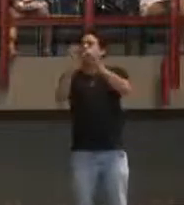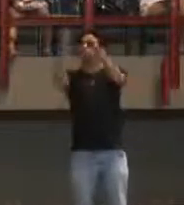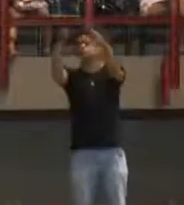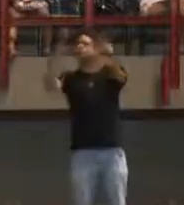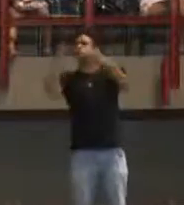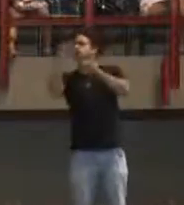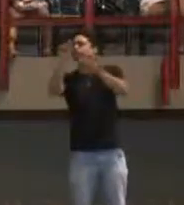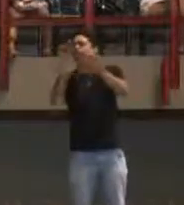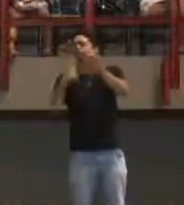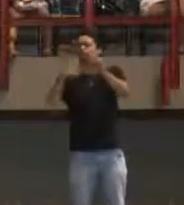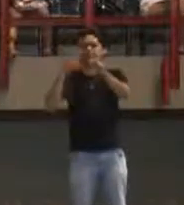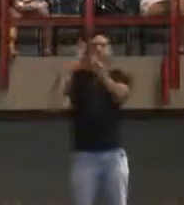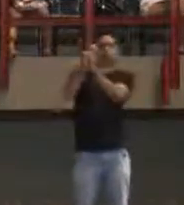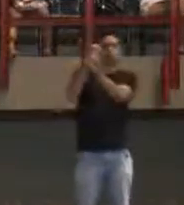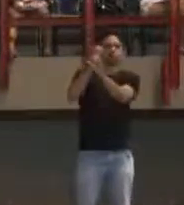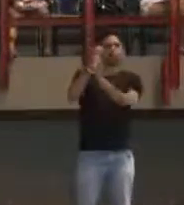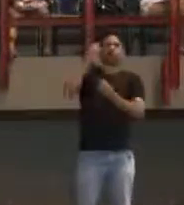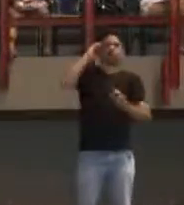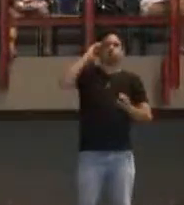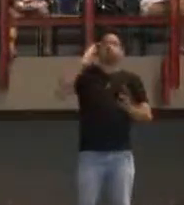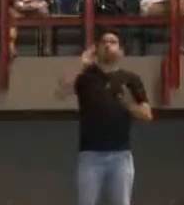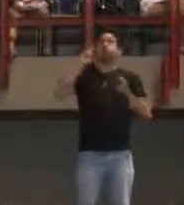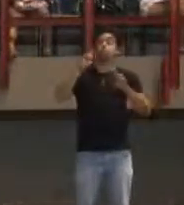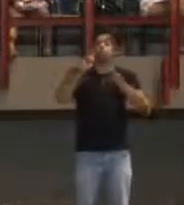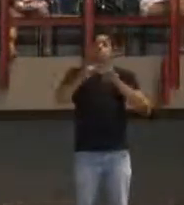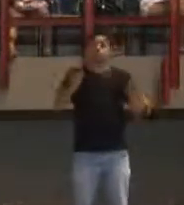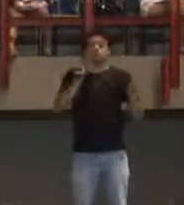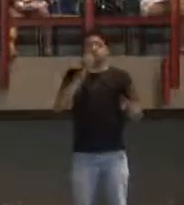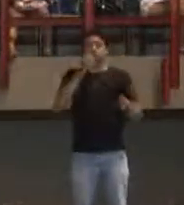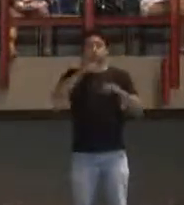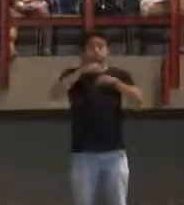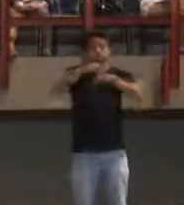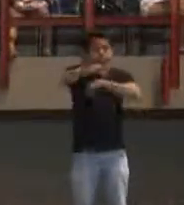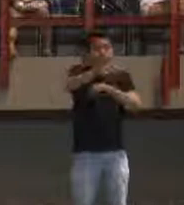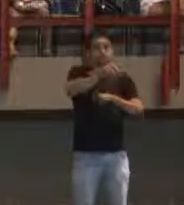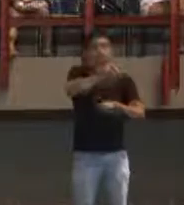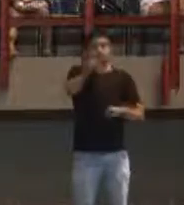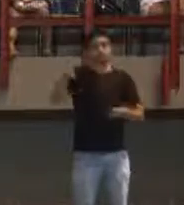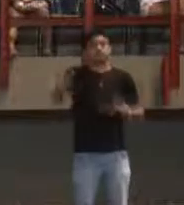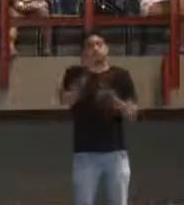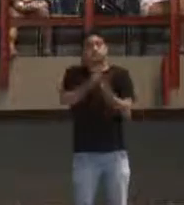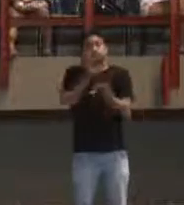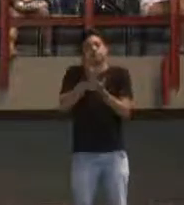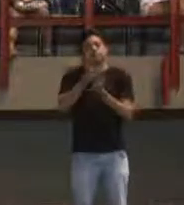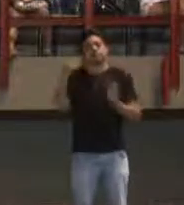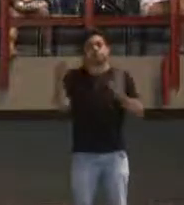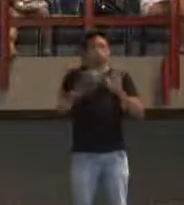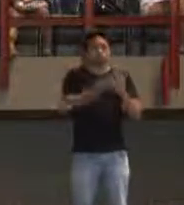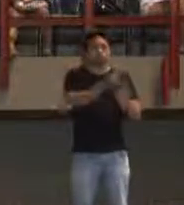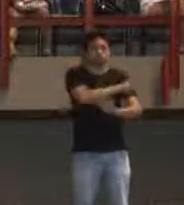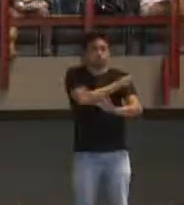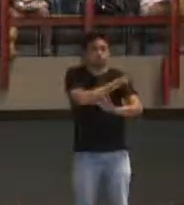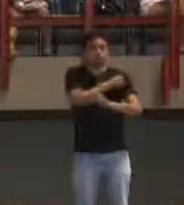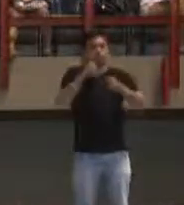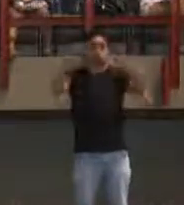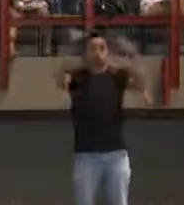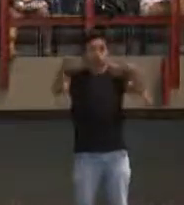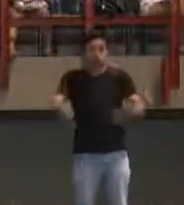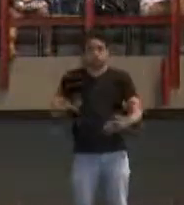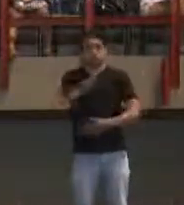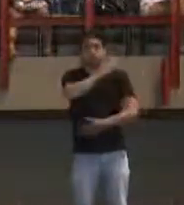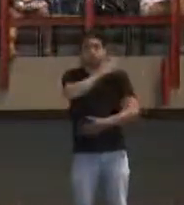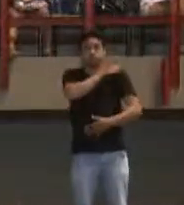nessa figura? Agora, eu vou dizer uma coisa para vocês, que eu sempre digo para todos os meus alunos de terceiro